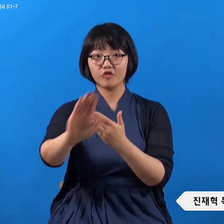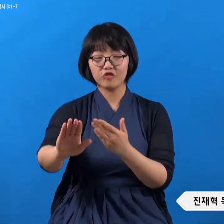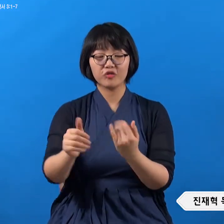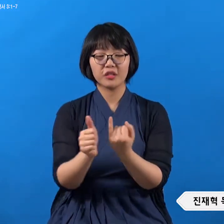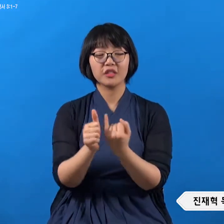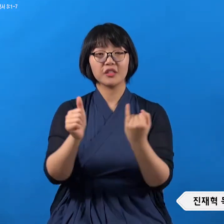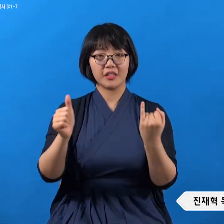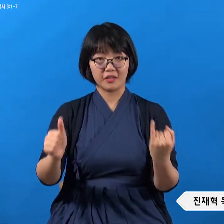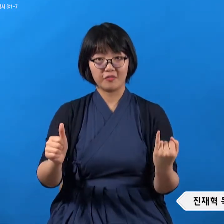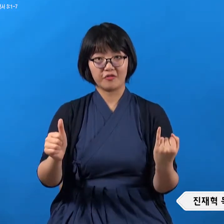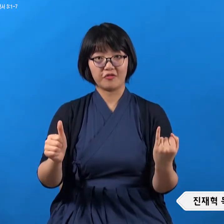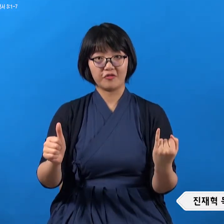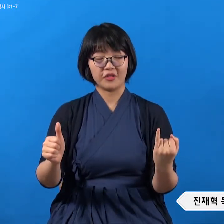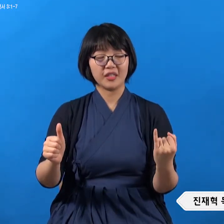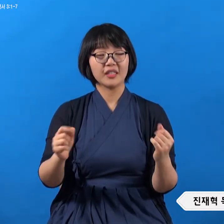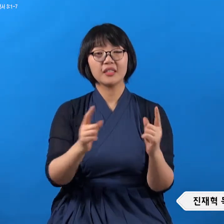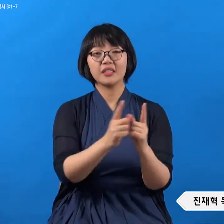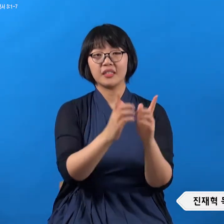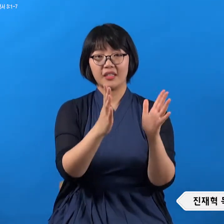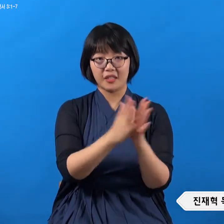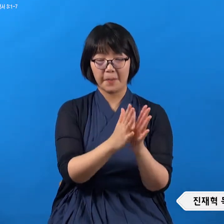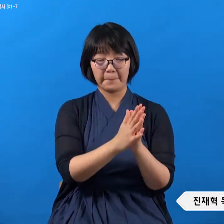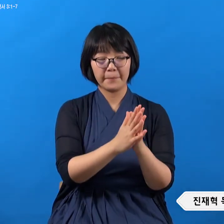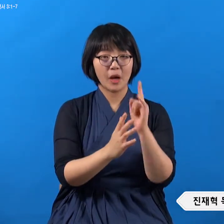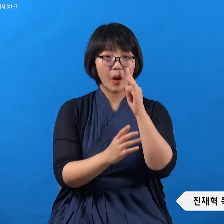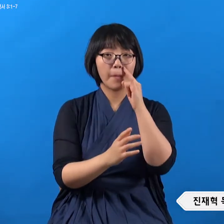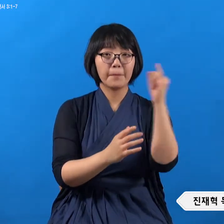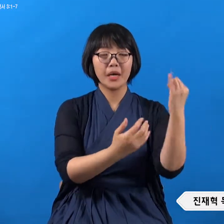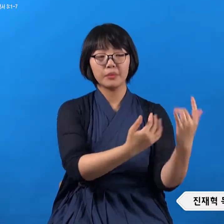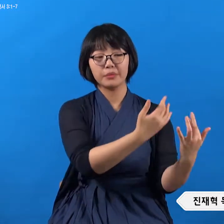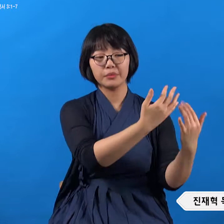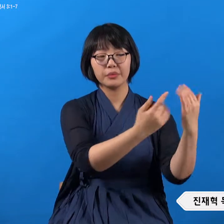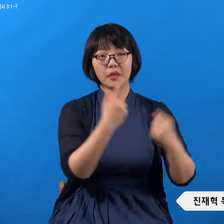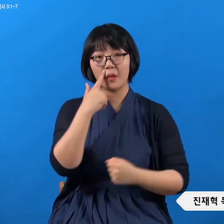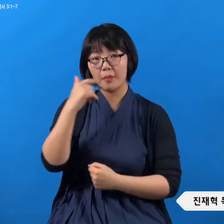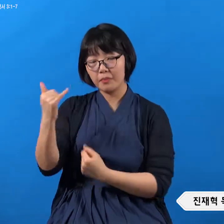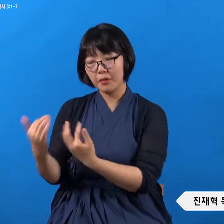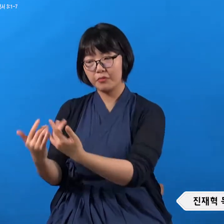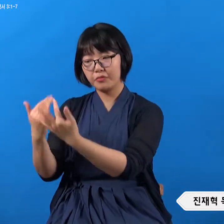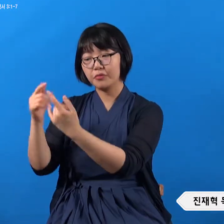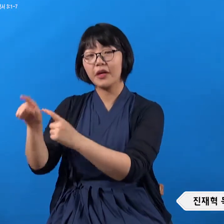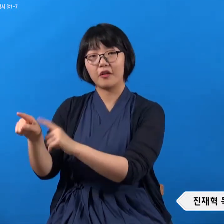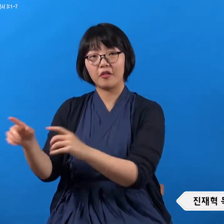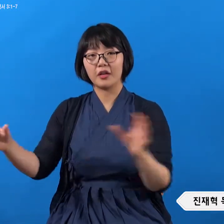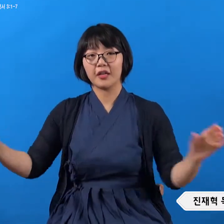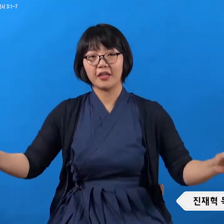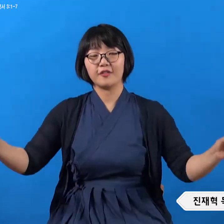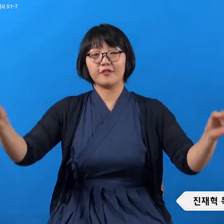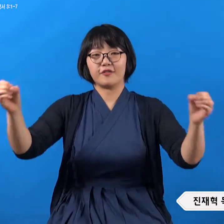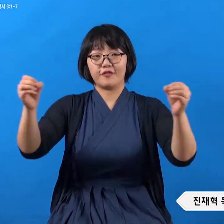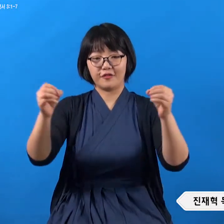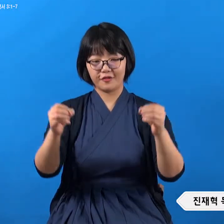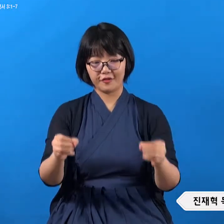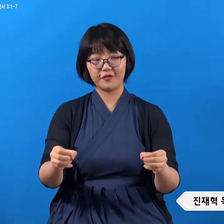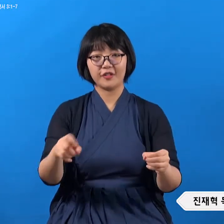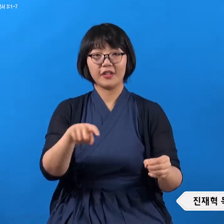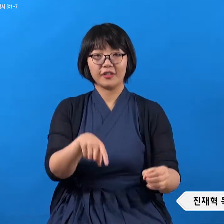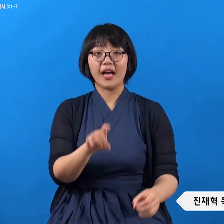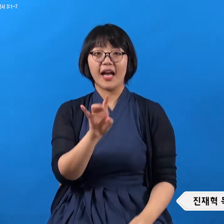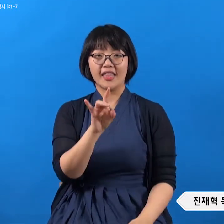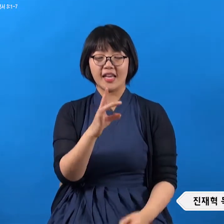신랑과 신부가 가서 그 각각의 촛불을 가지고 그 맨 중앙에 있는